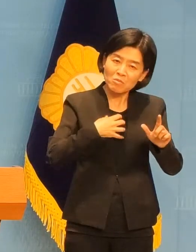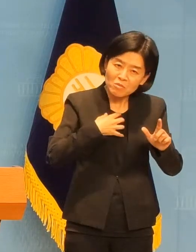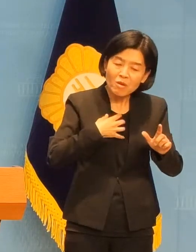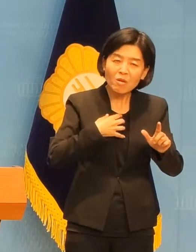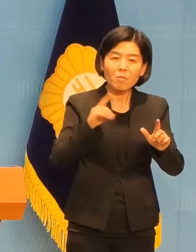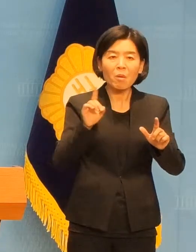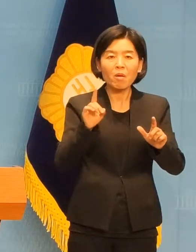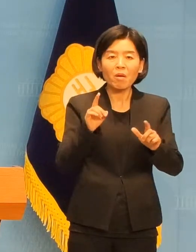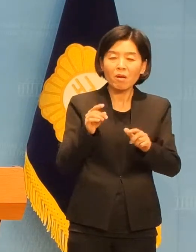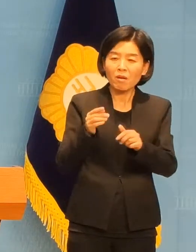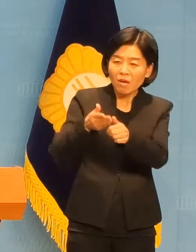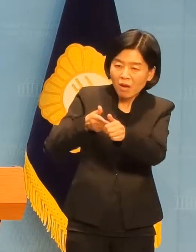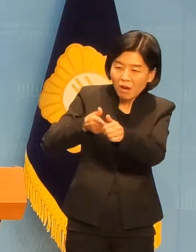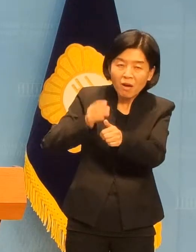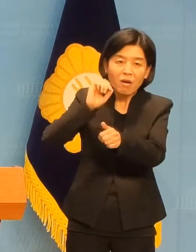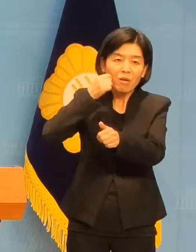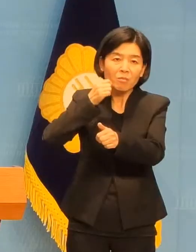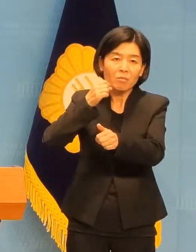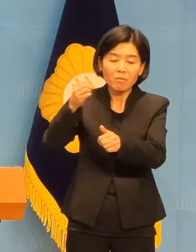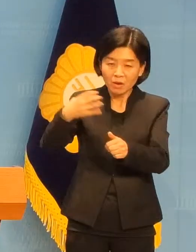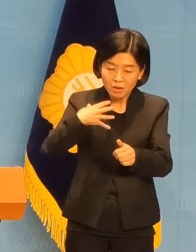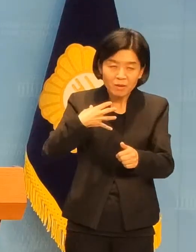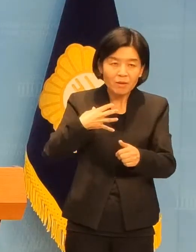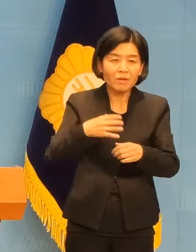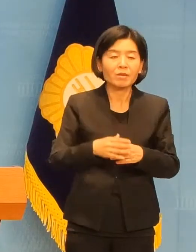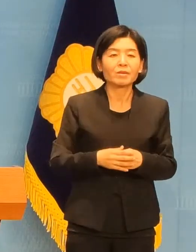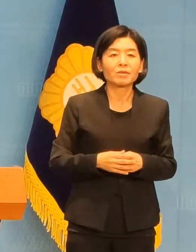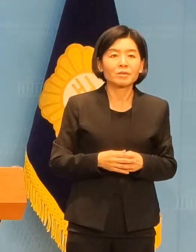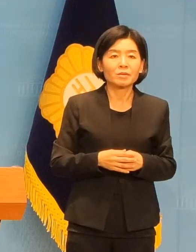설득이 어렵다고 밝혔습니다.